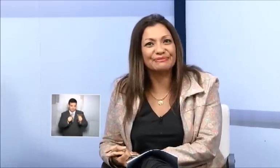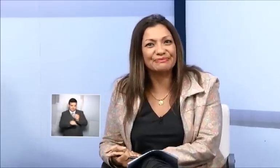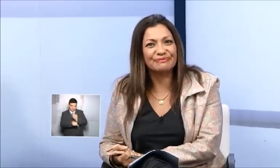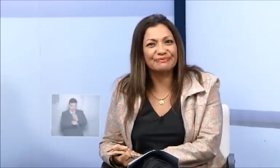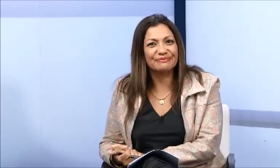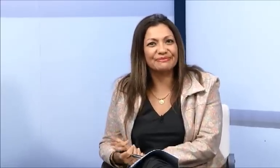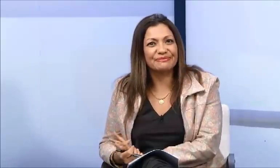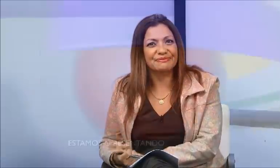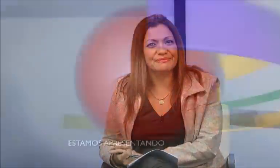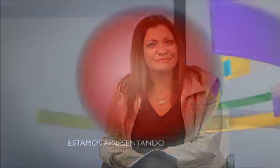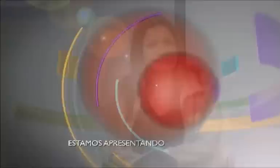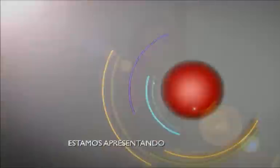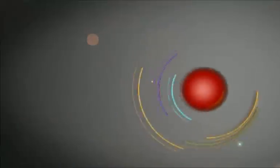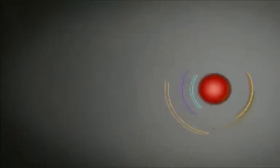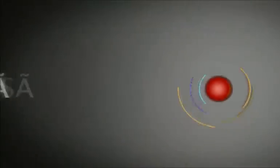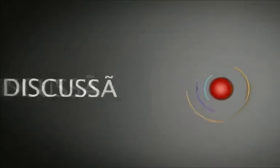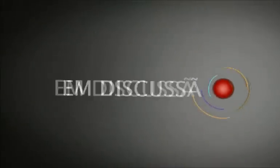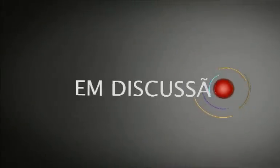daí.